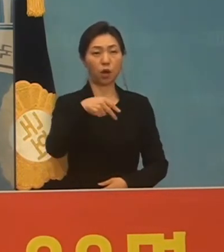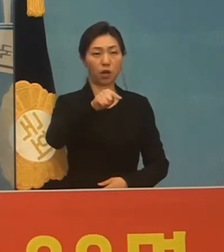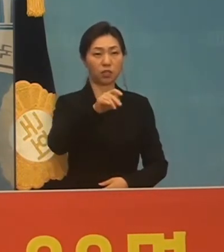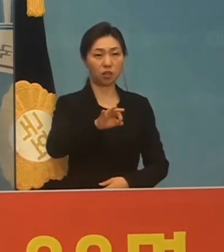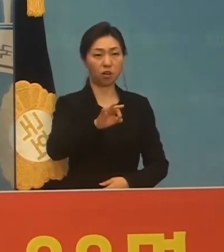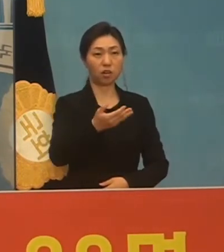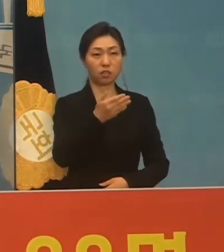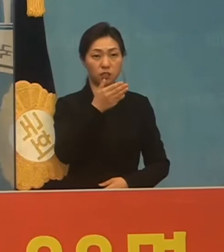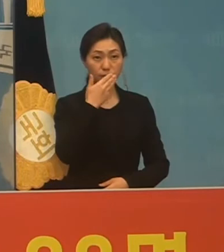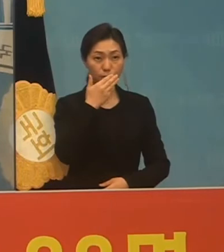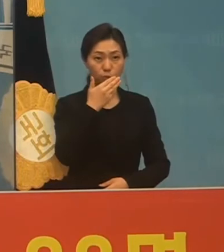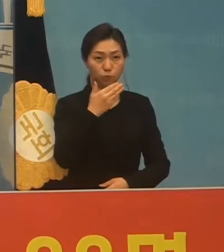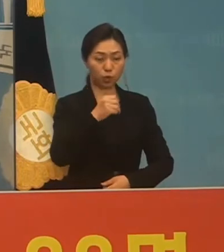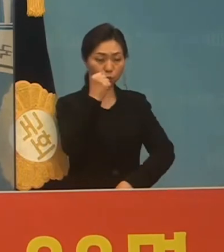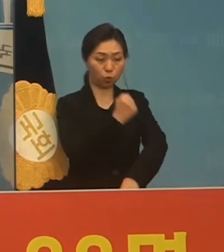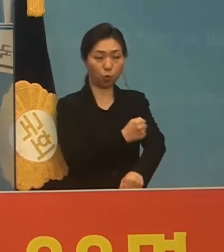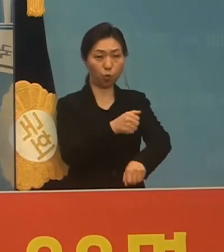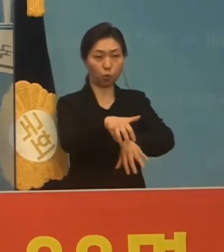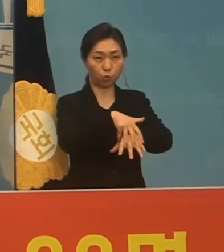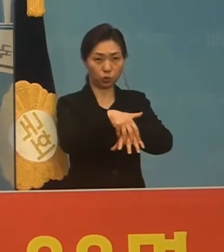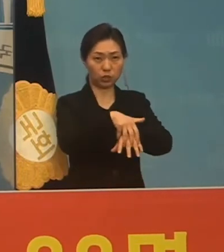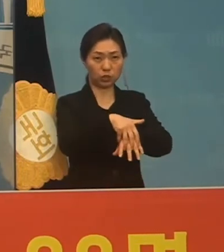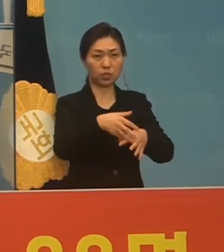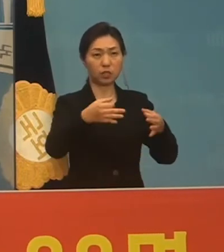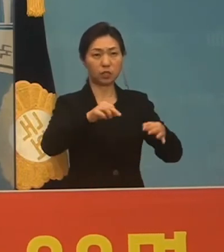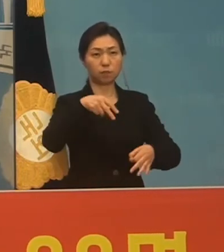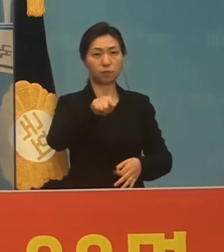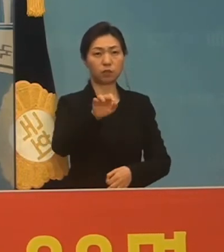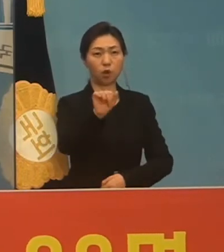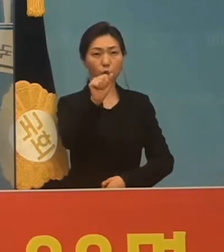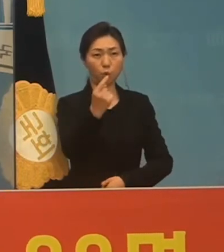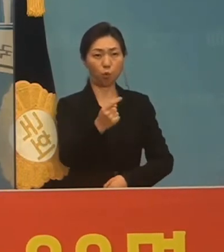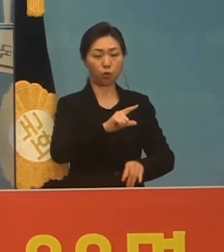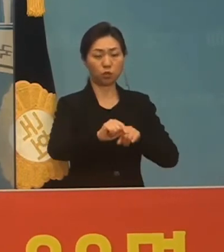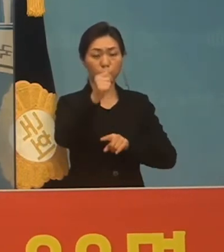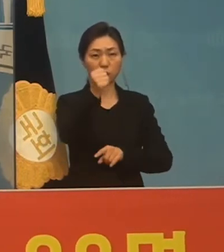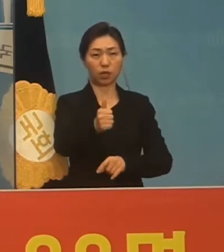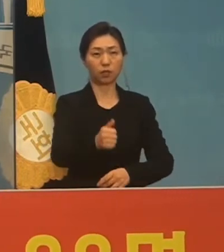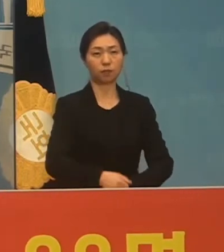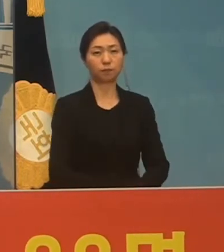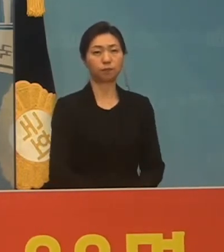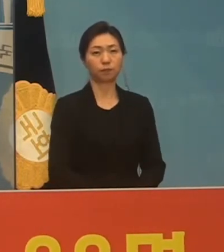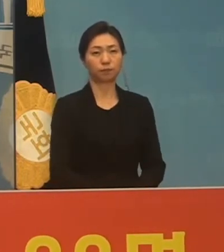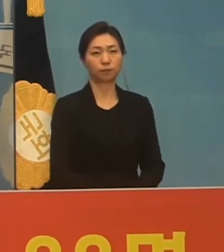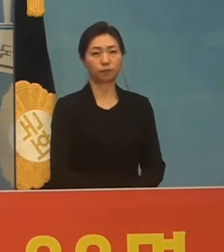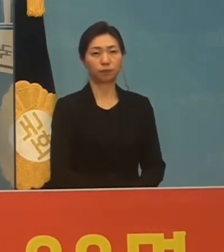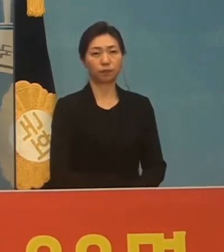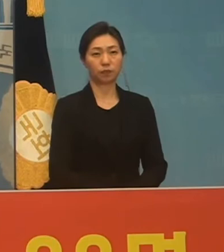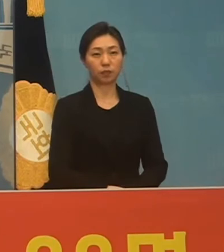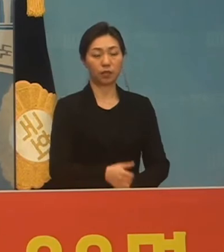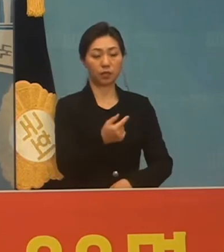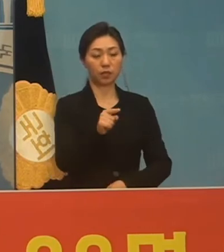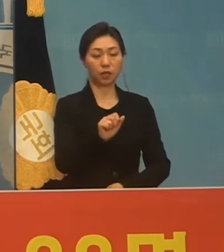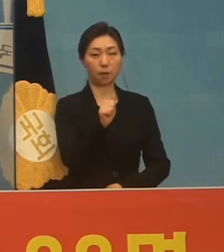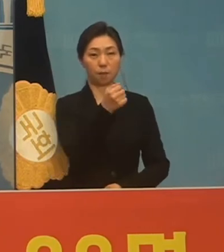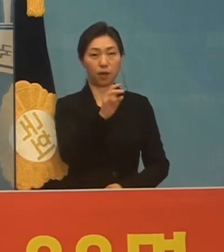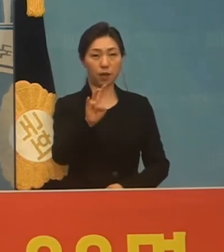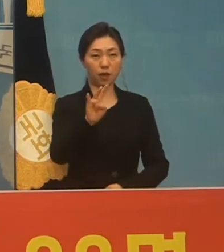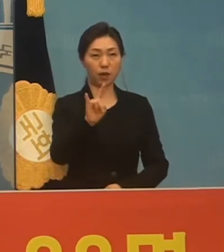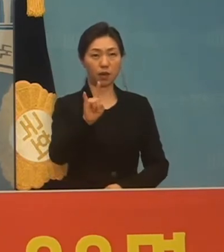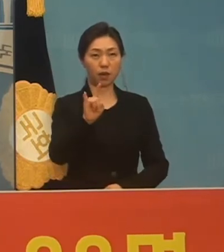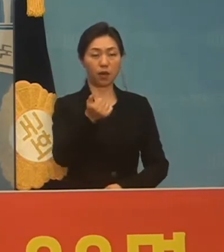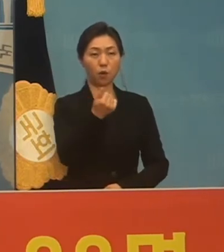화성식품노조 광주전남 지부장이신 김성호 지부장님 참석하셨습니다. 그리고 남해화